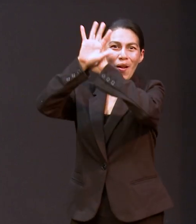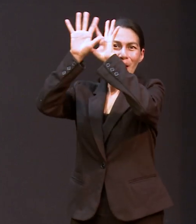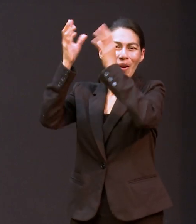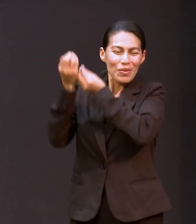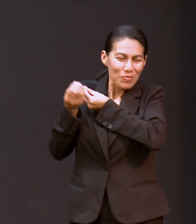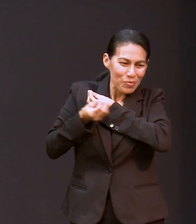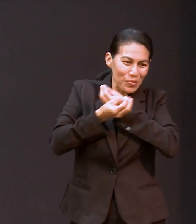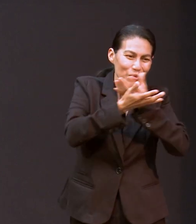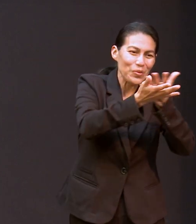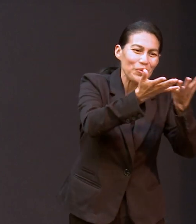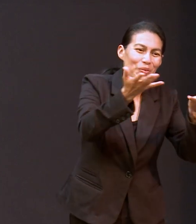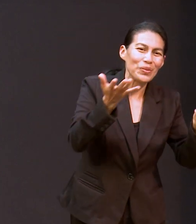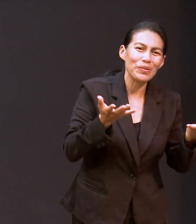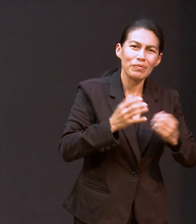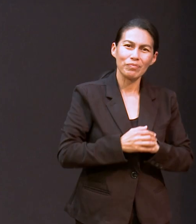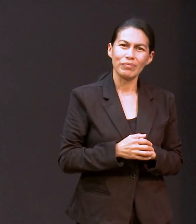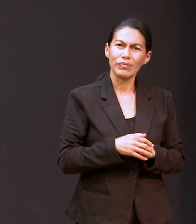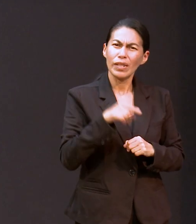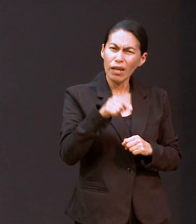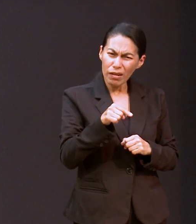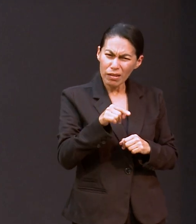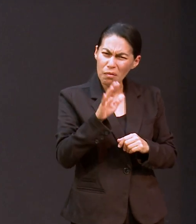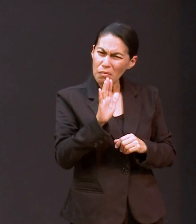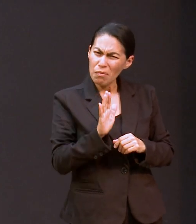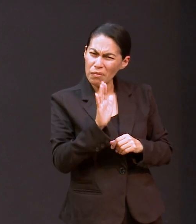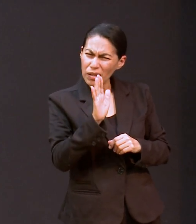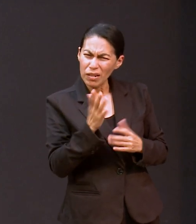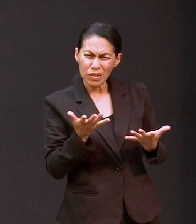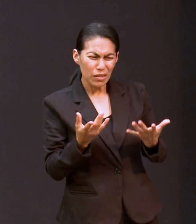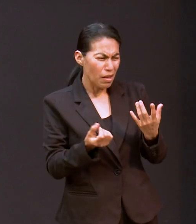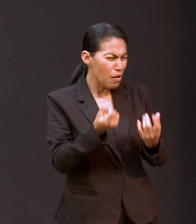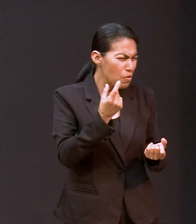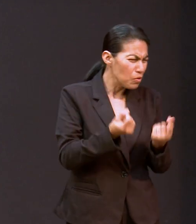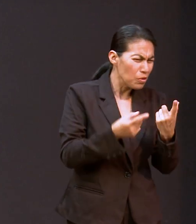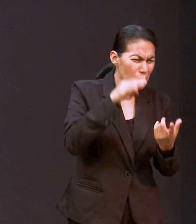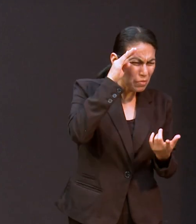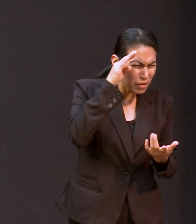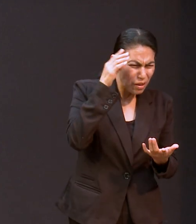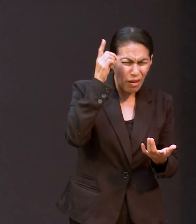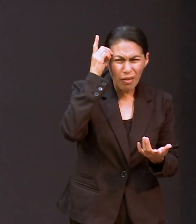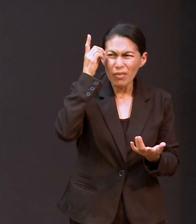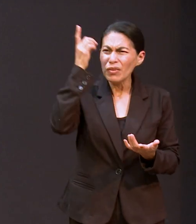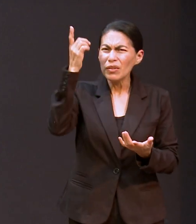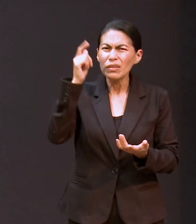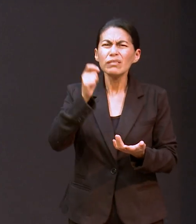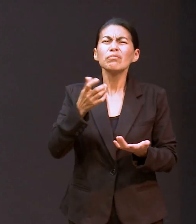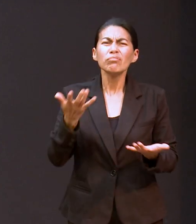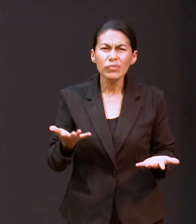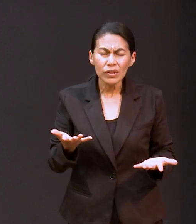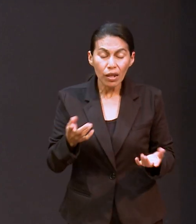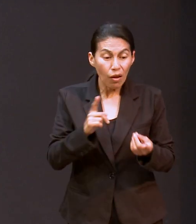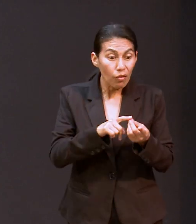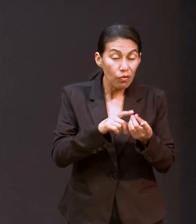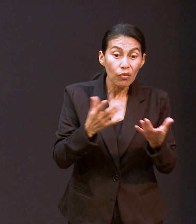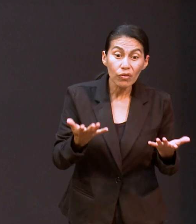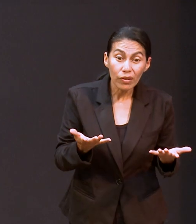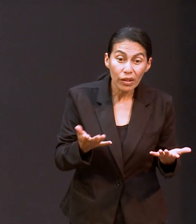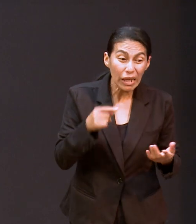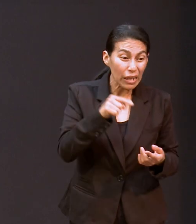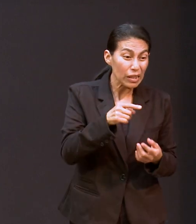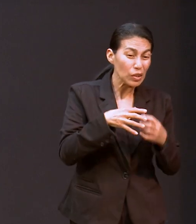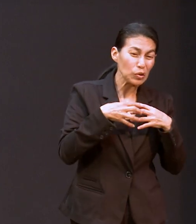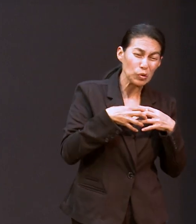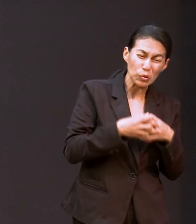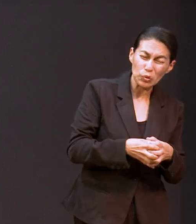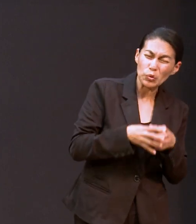mundo Dónde está Dios en esta catástrofe que sufre Ucrania Dónde está